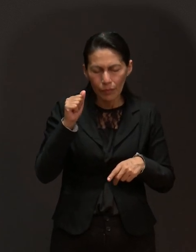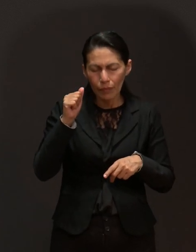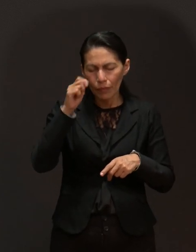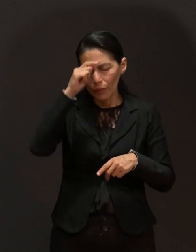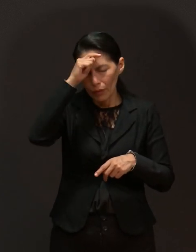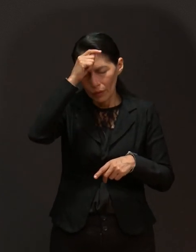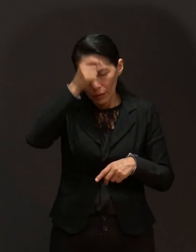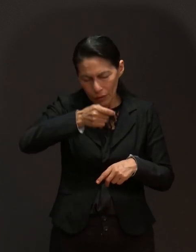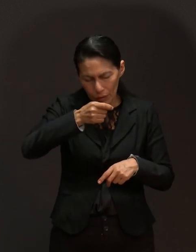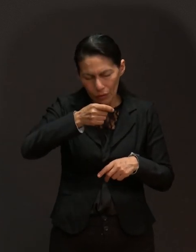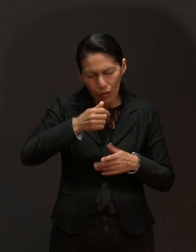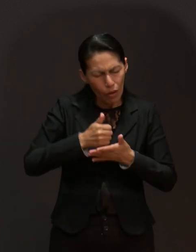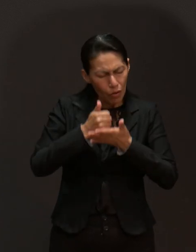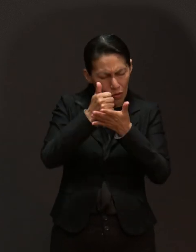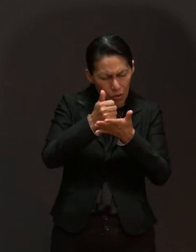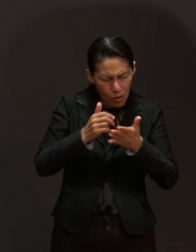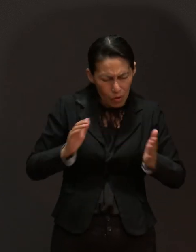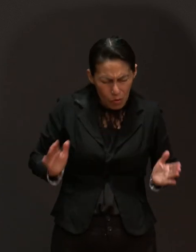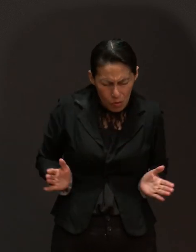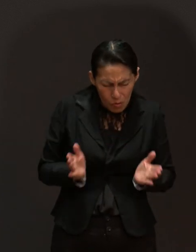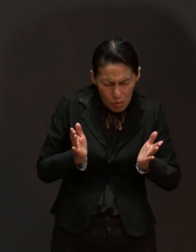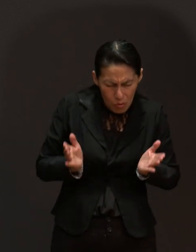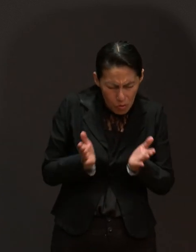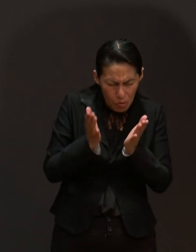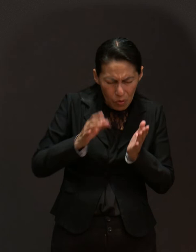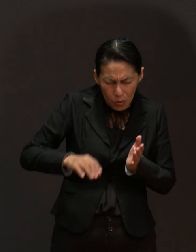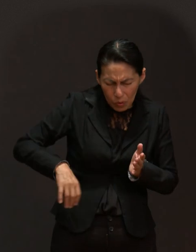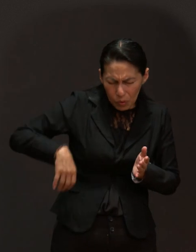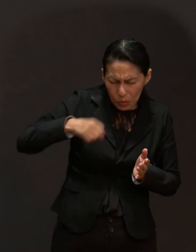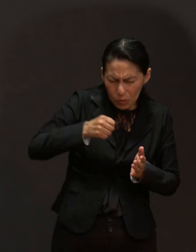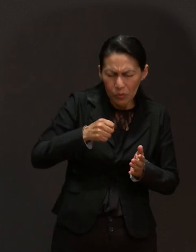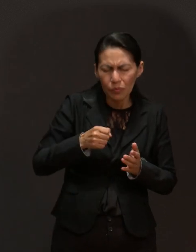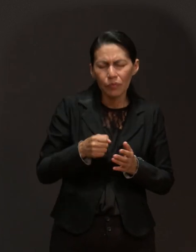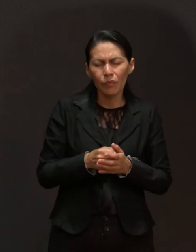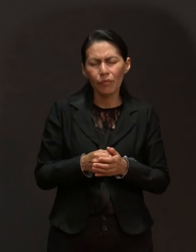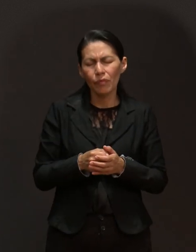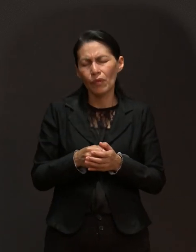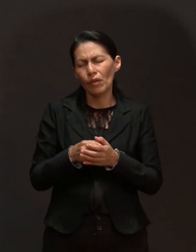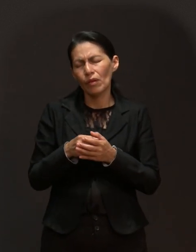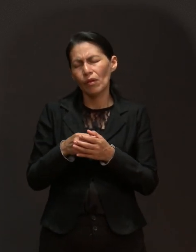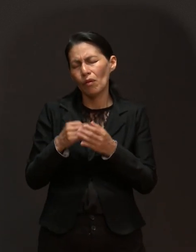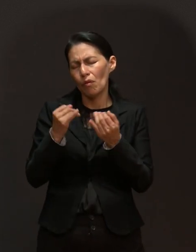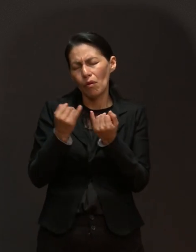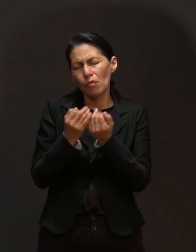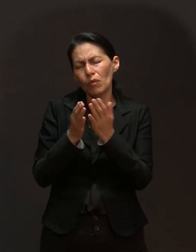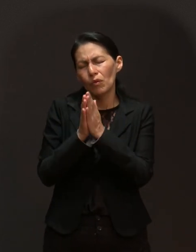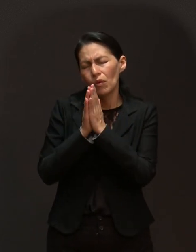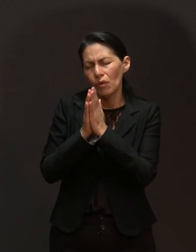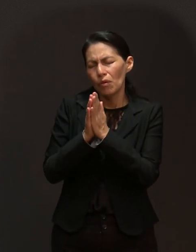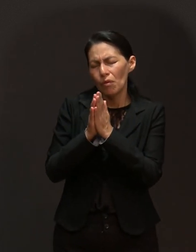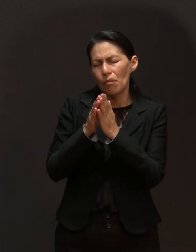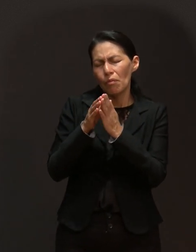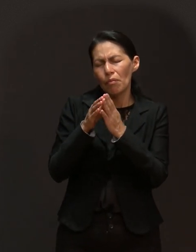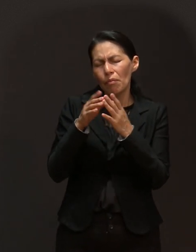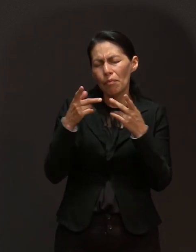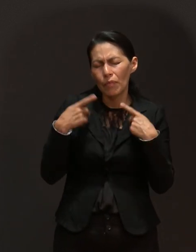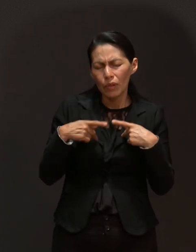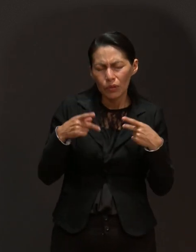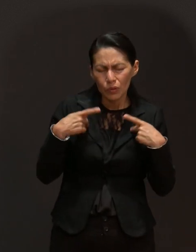Puedas estar con ellos Para darles fortaleza También Señor Te quiero pedir Por todas las personas